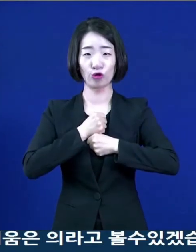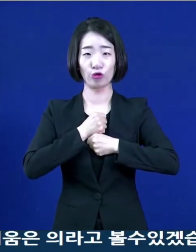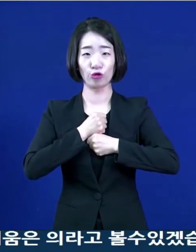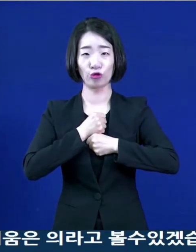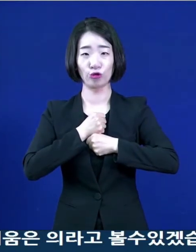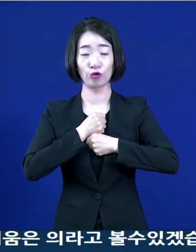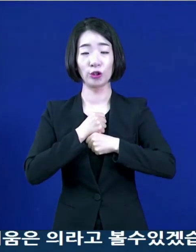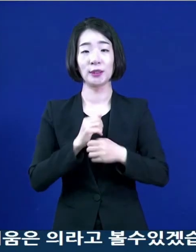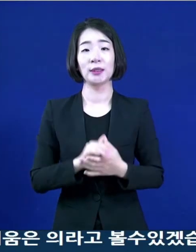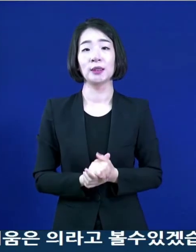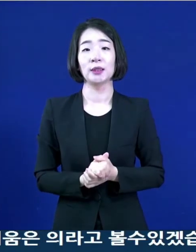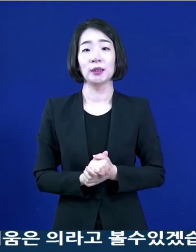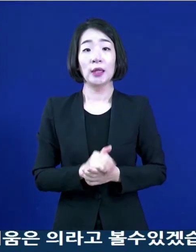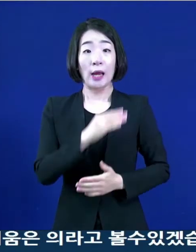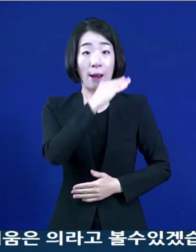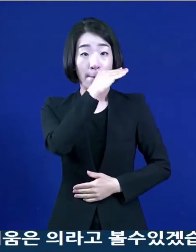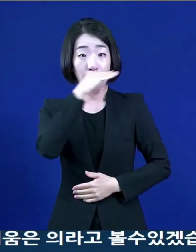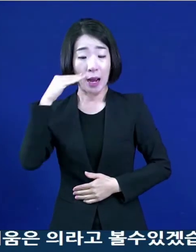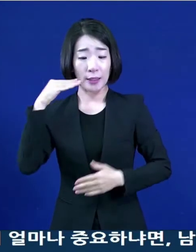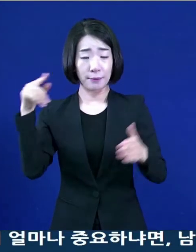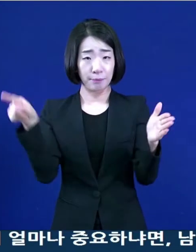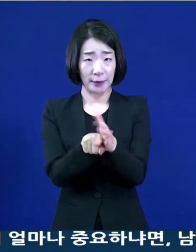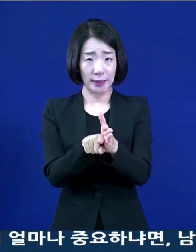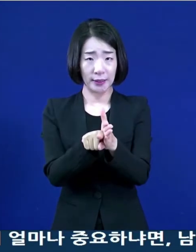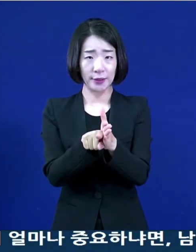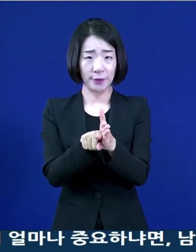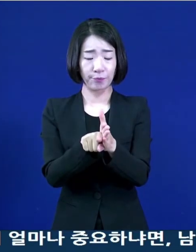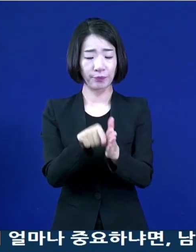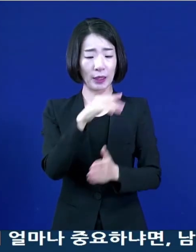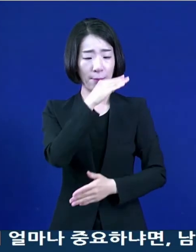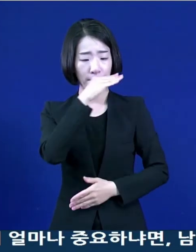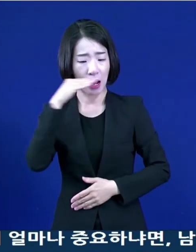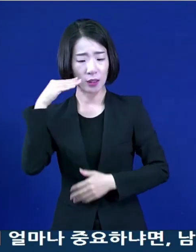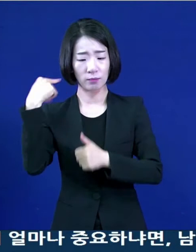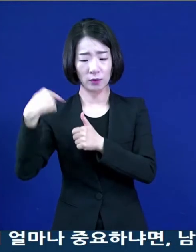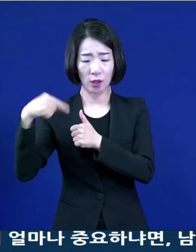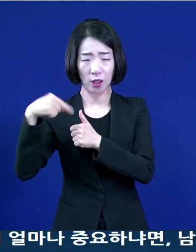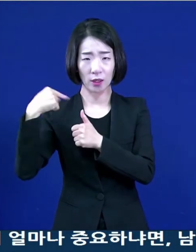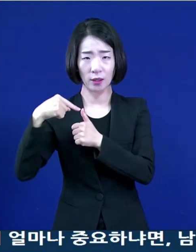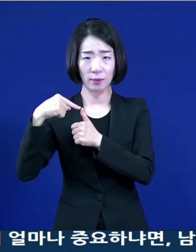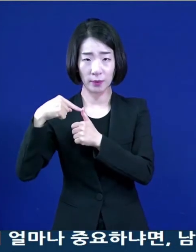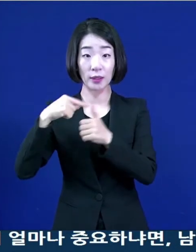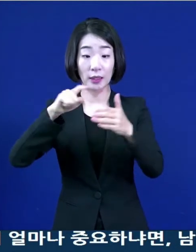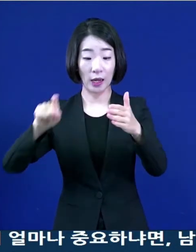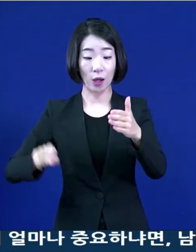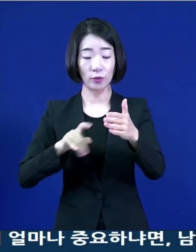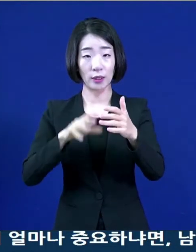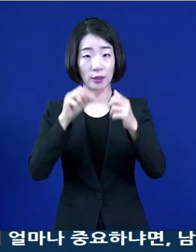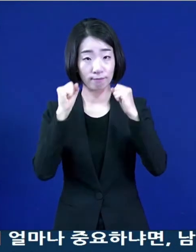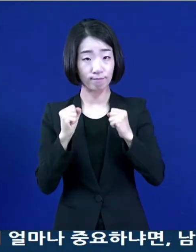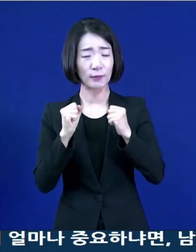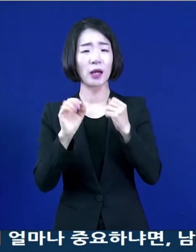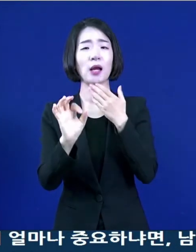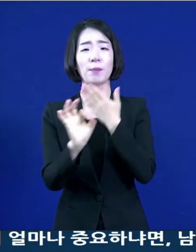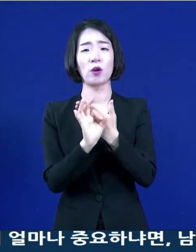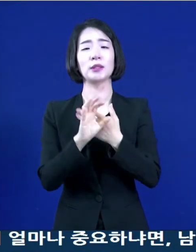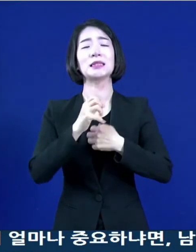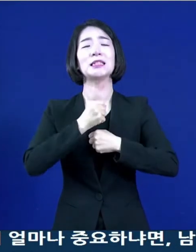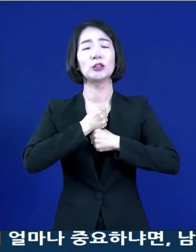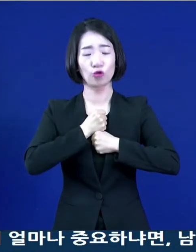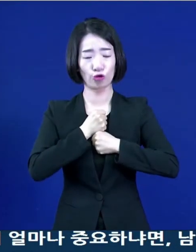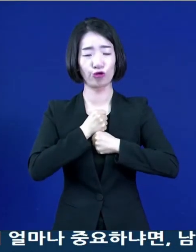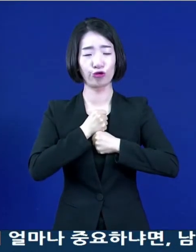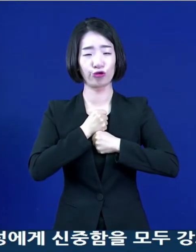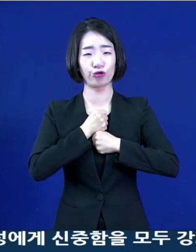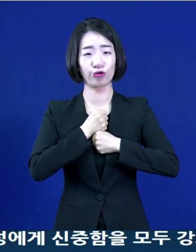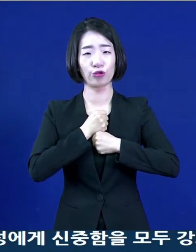그래서 바른 믿음 가운데, 바른 교훈 가운데 있는 사람들은 그 열매로 신중함을 얻는다.